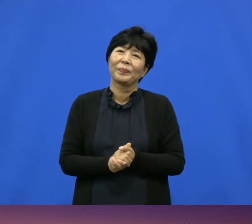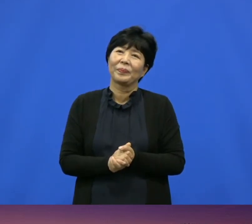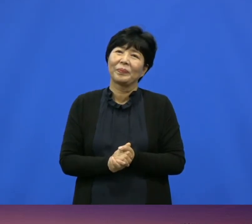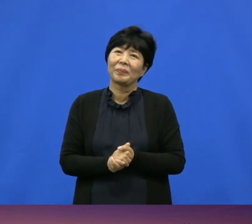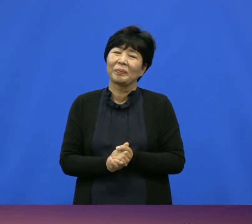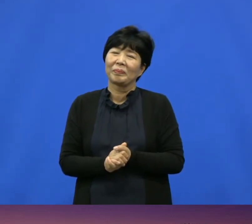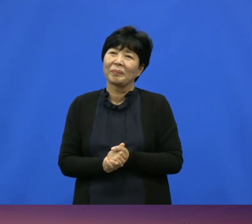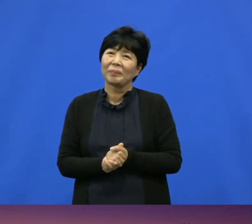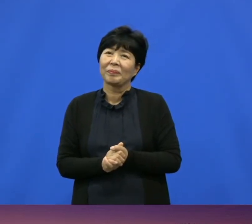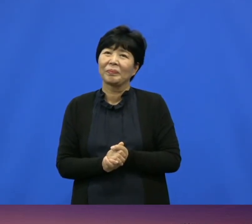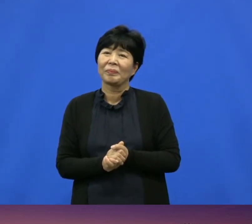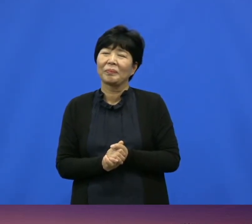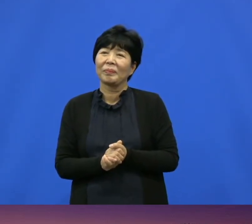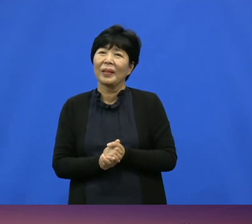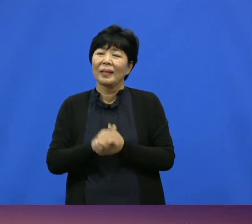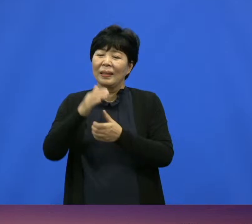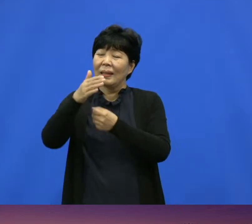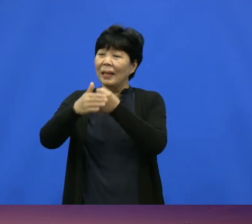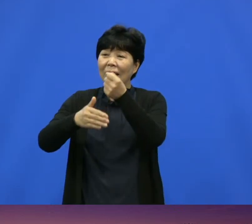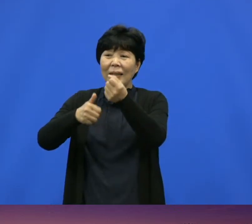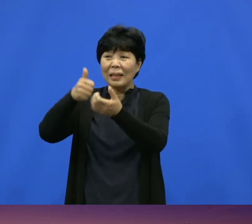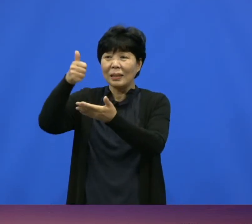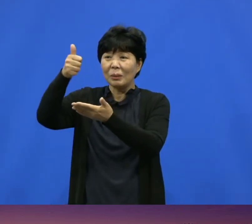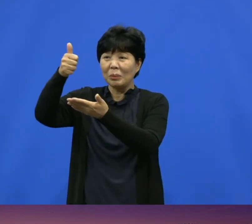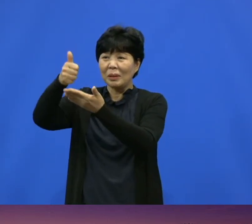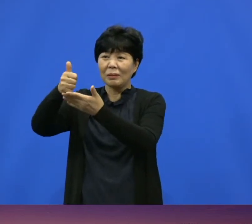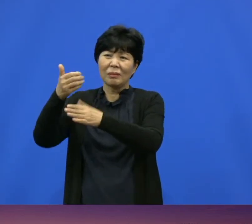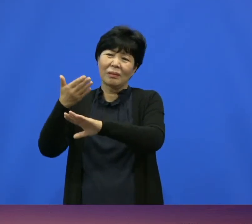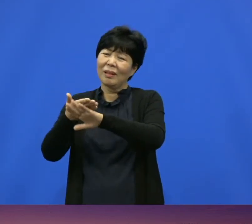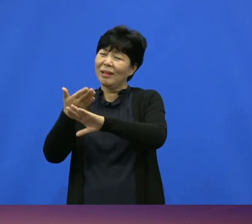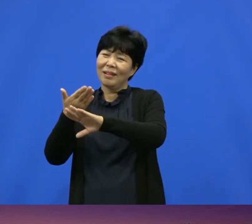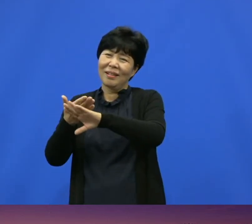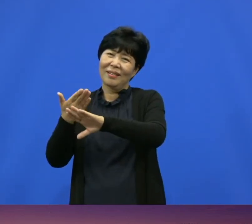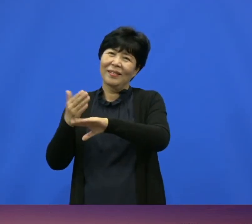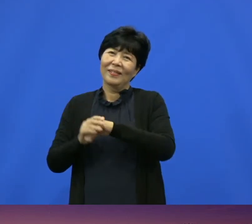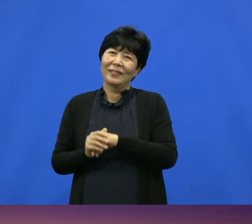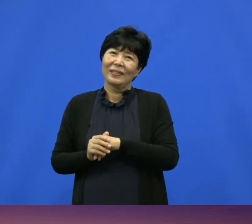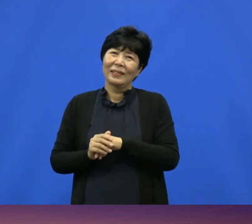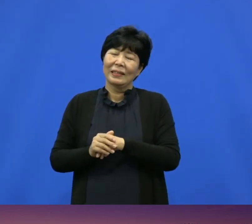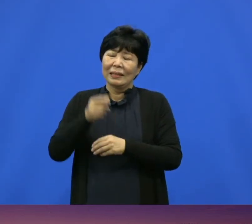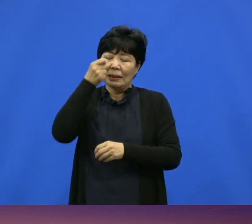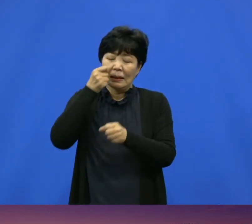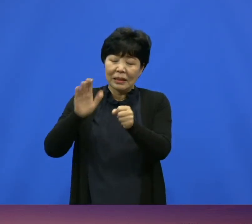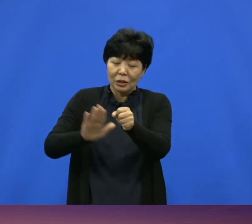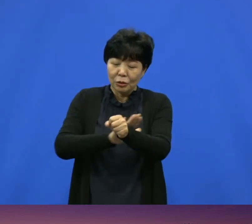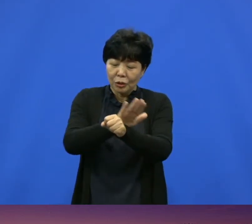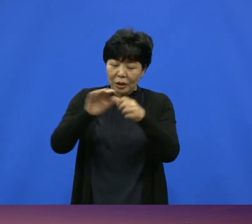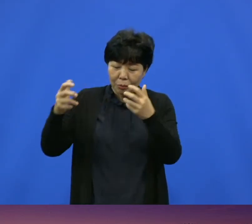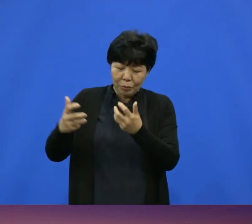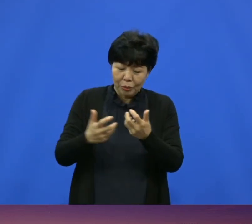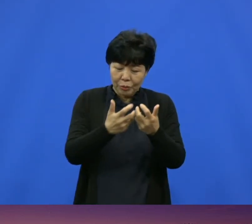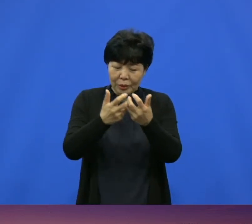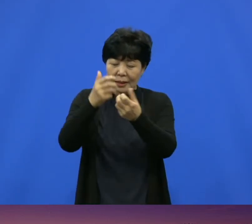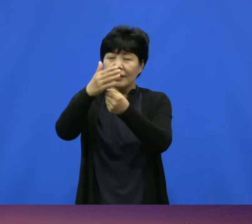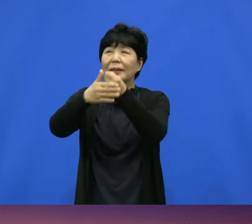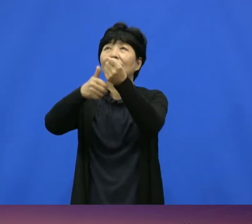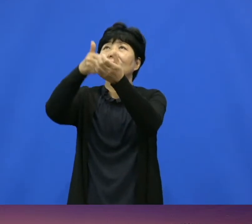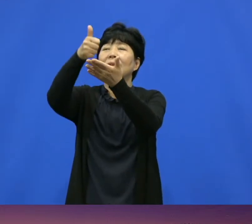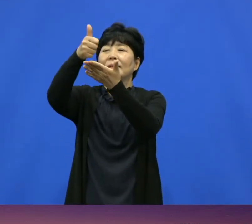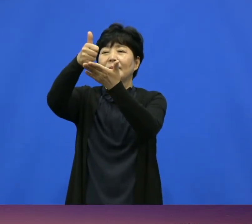떨어지면 끝이에요, 여러분. 그러나 하나님은 그렇지 않다는 거예요. 받아주시는 하나님이라는 거예요. 긍휼이 풍성하신 하나님.